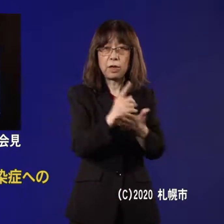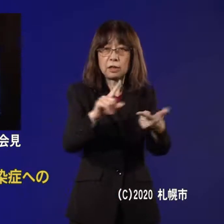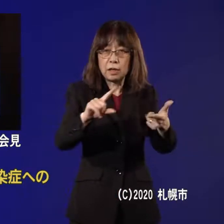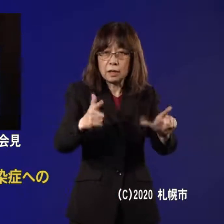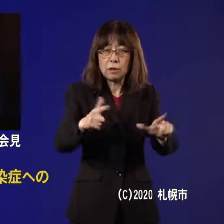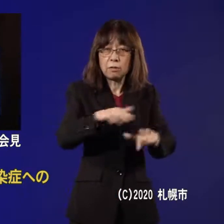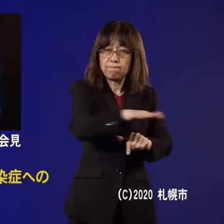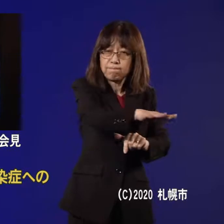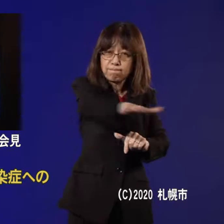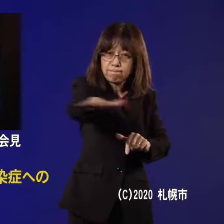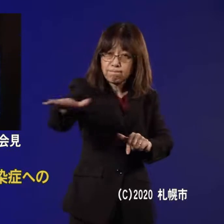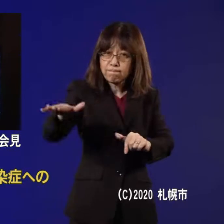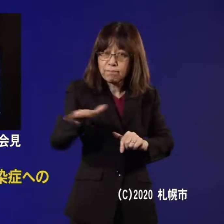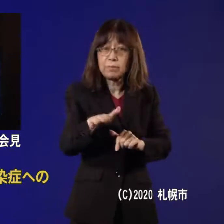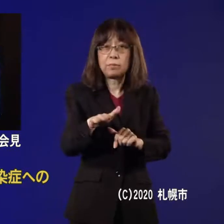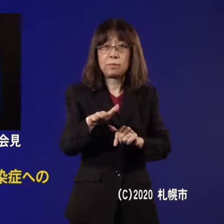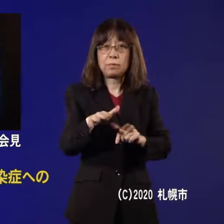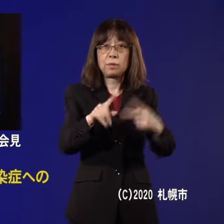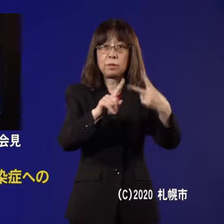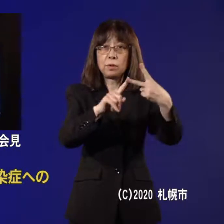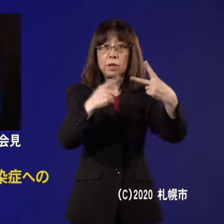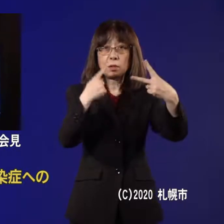してこの2項目目は